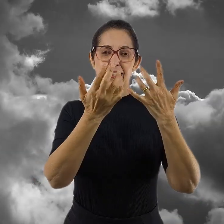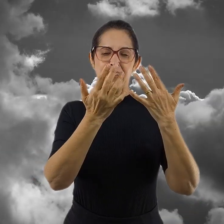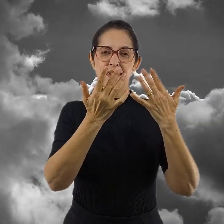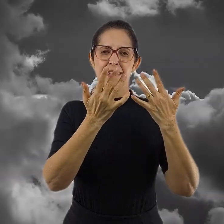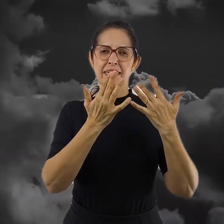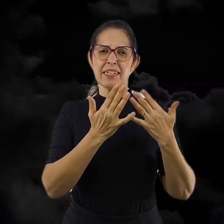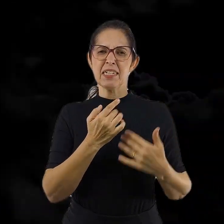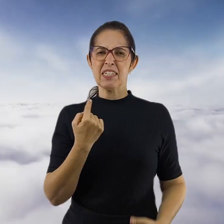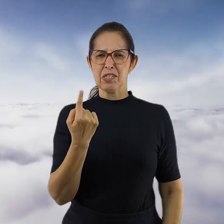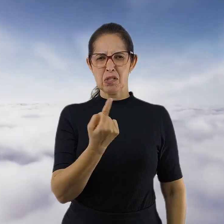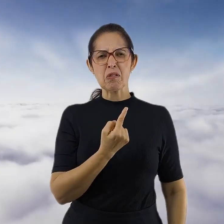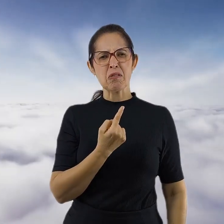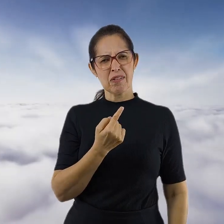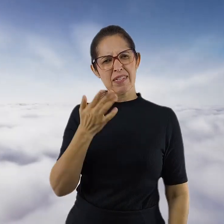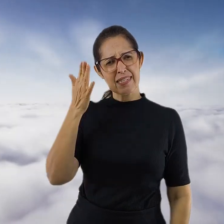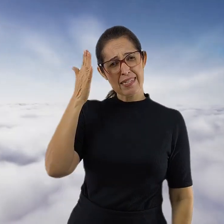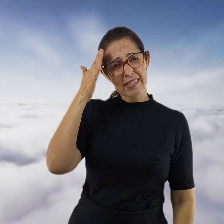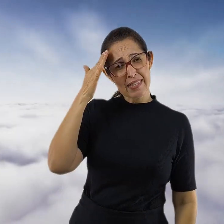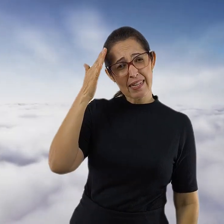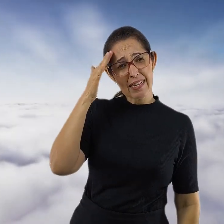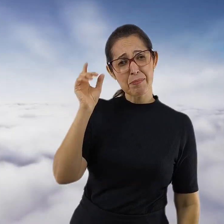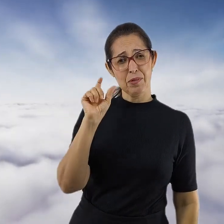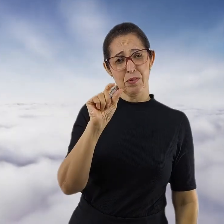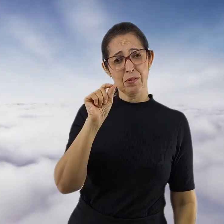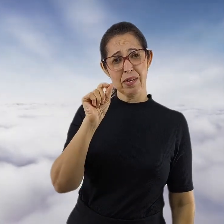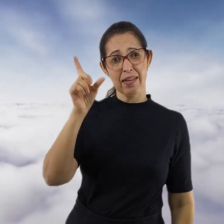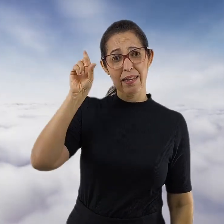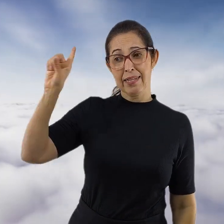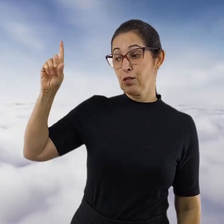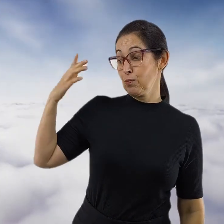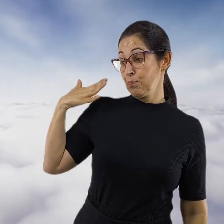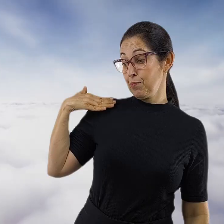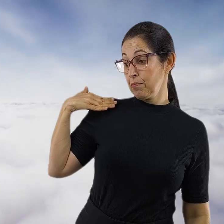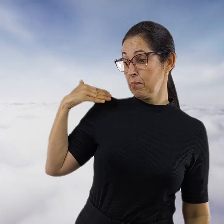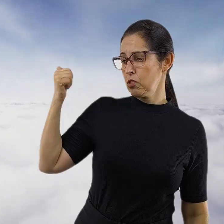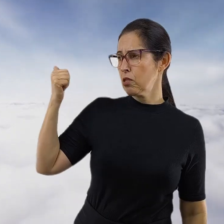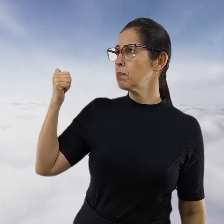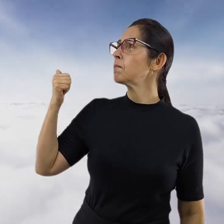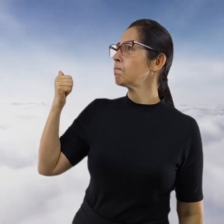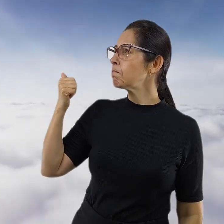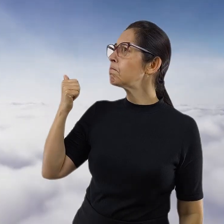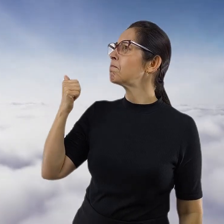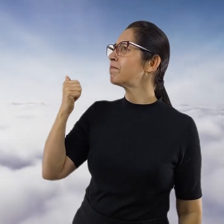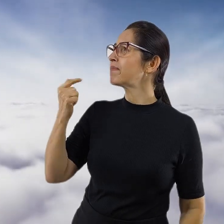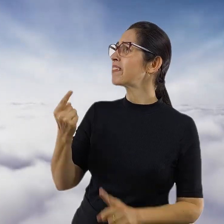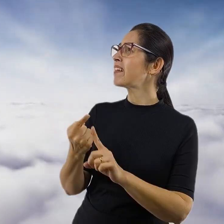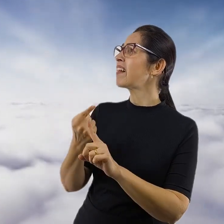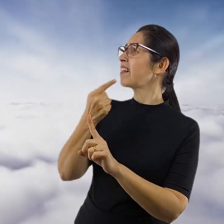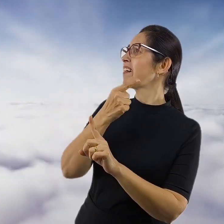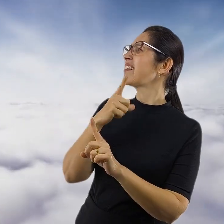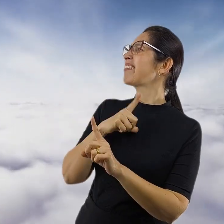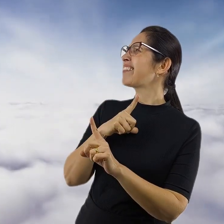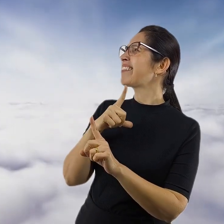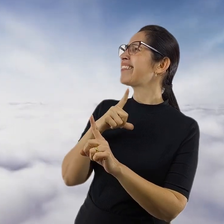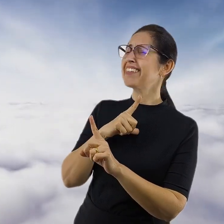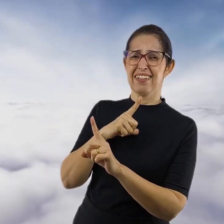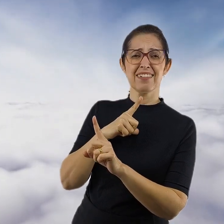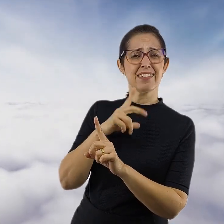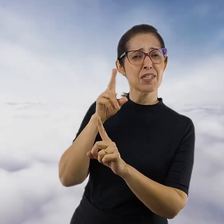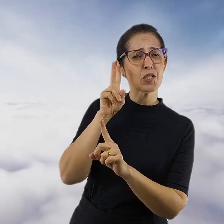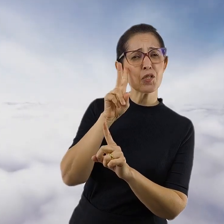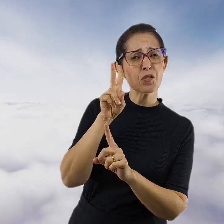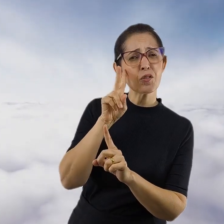A consciência do chamado é saber que existe uma história para esse chamado, que você tem